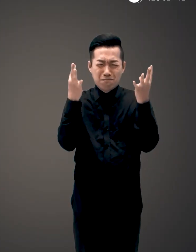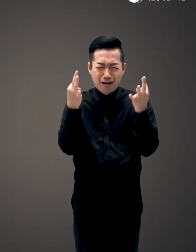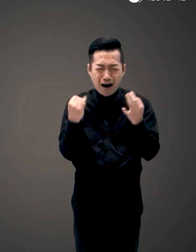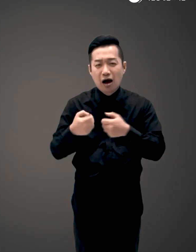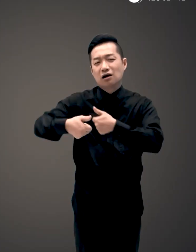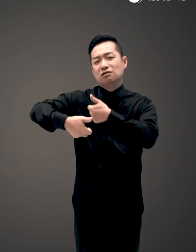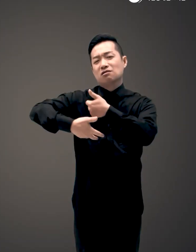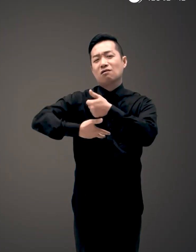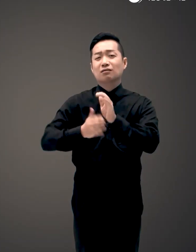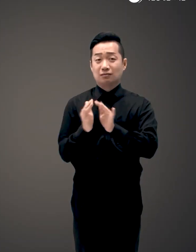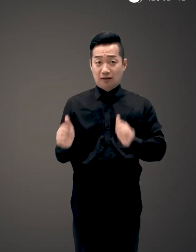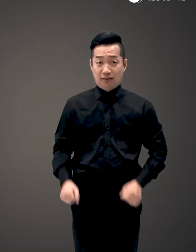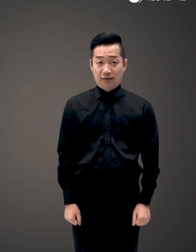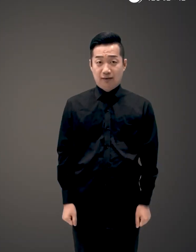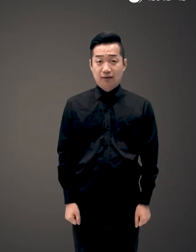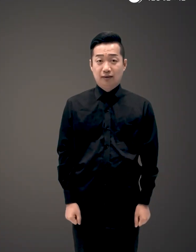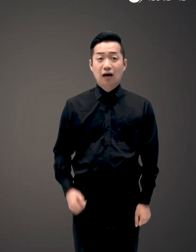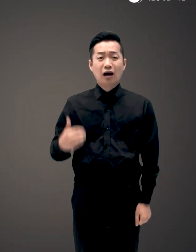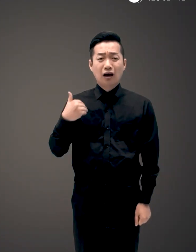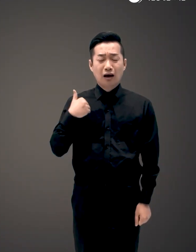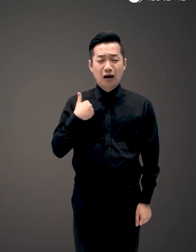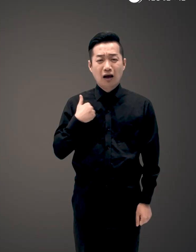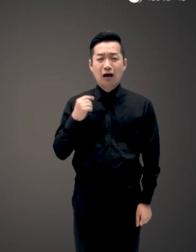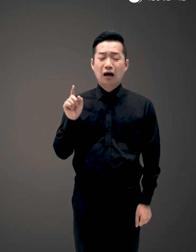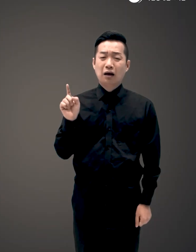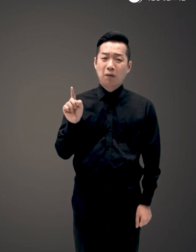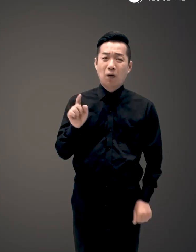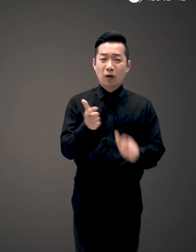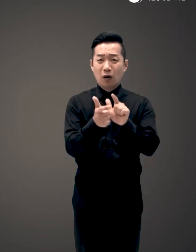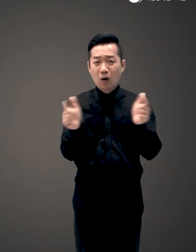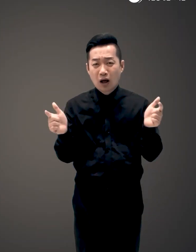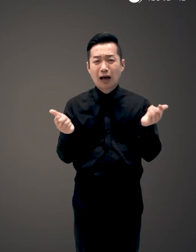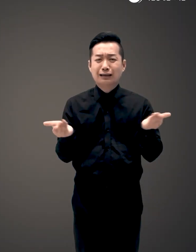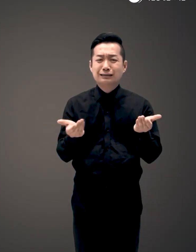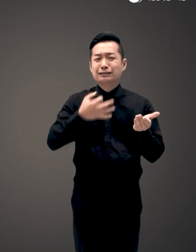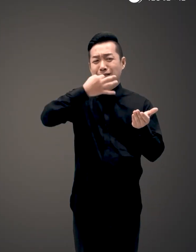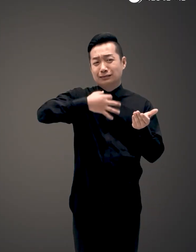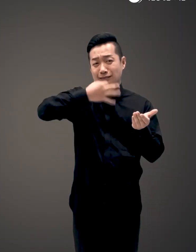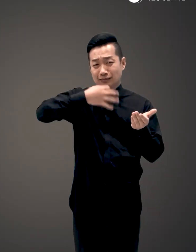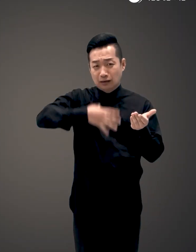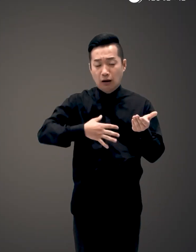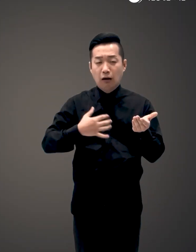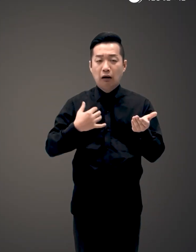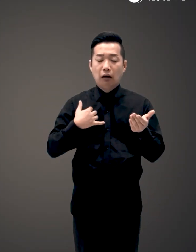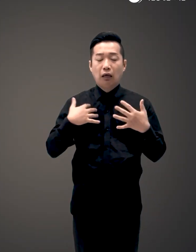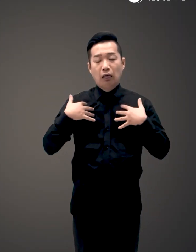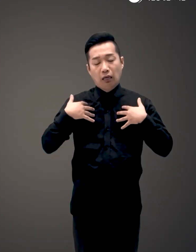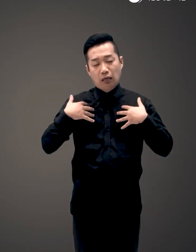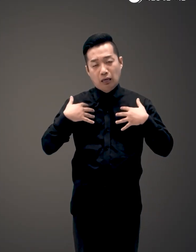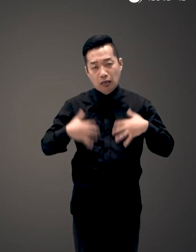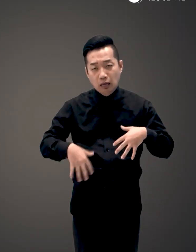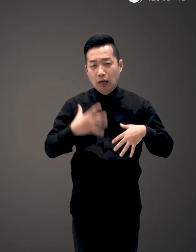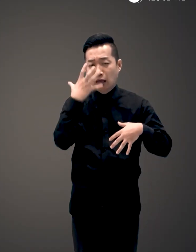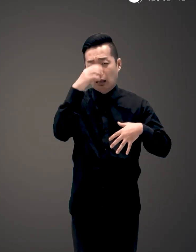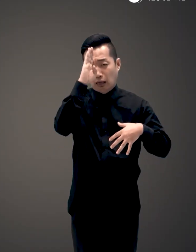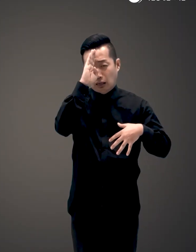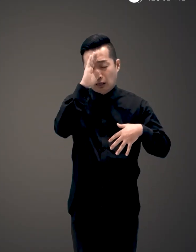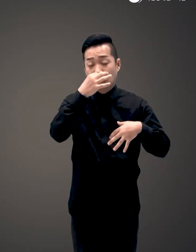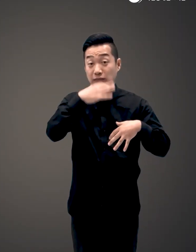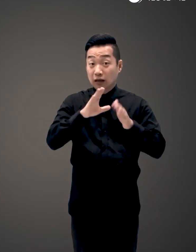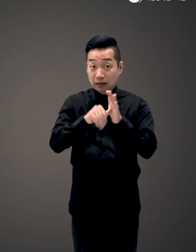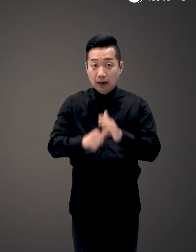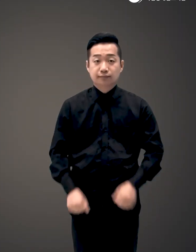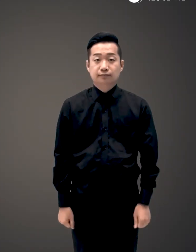정말 많은 영향을 주신 분이거든요. 제가 한참 막 여러 가지 일들로 힘들어서 무기력에 빠지고 우울증에